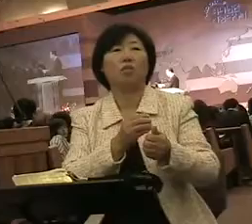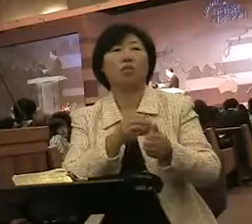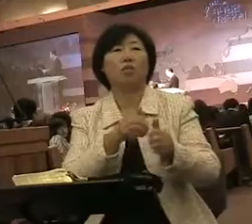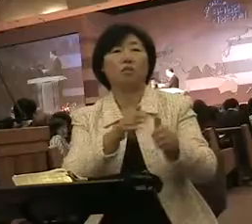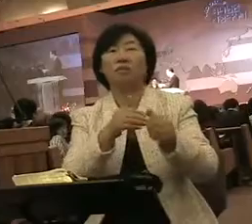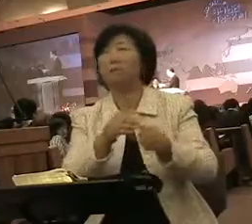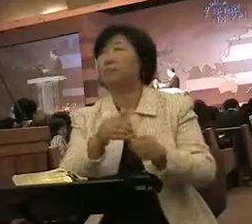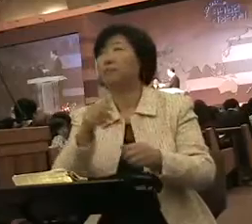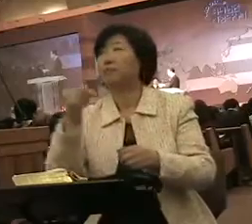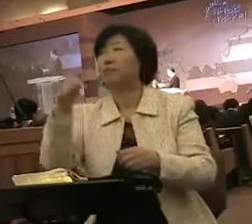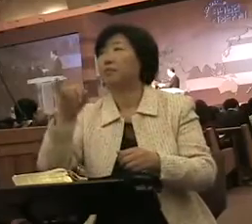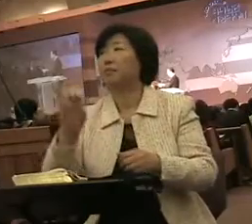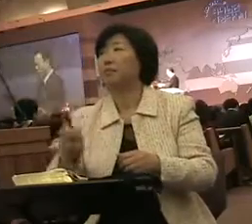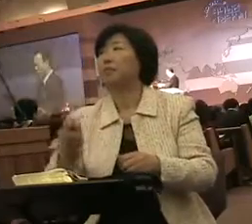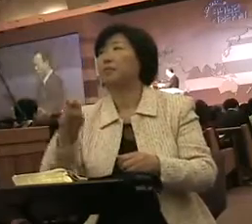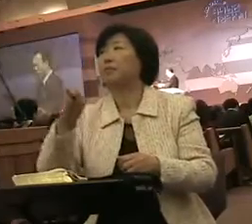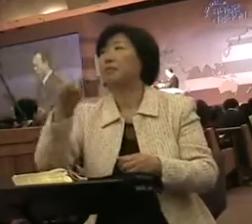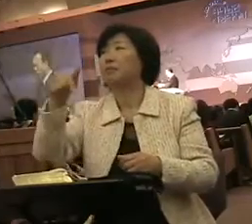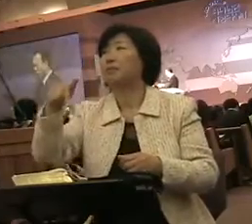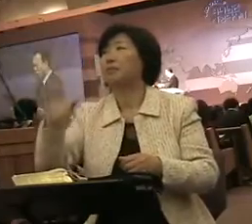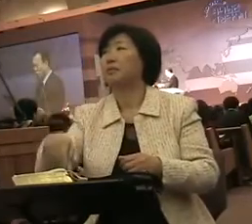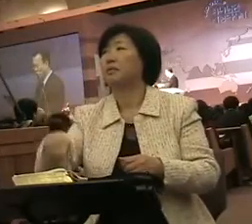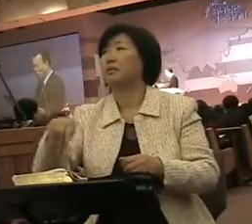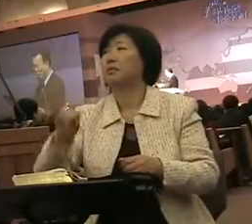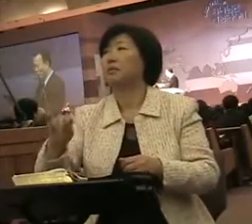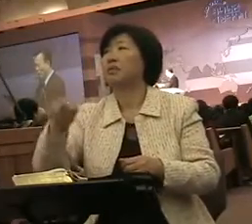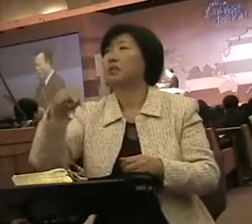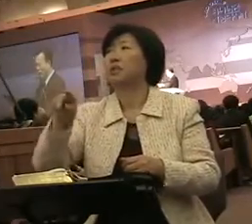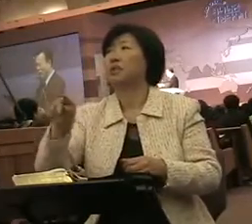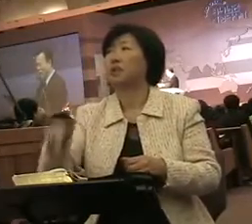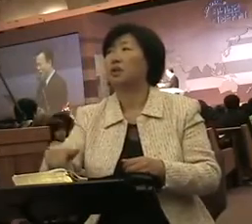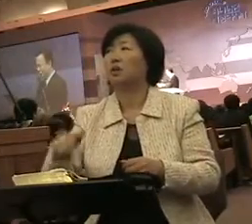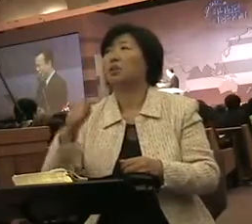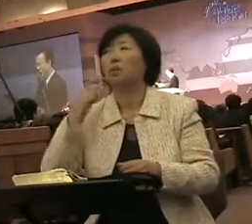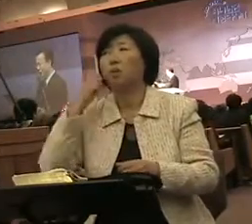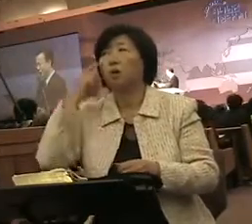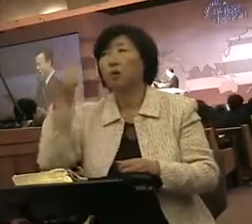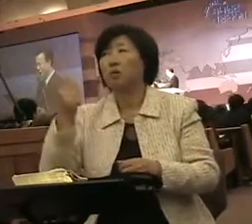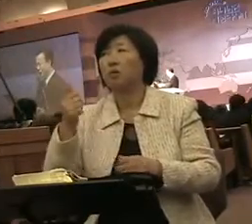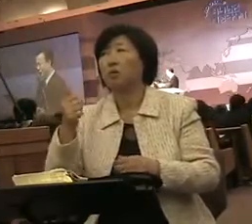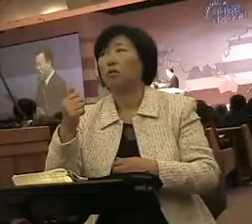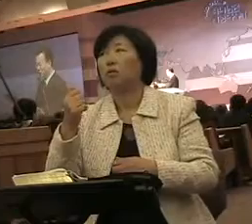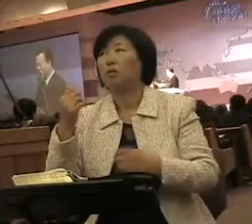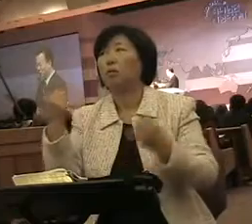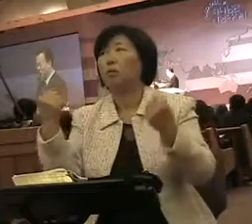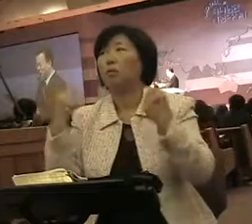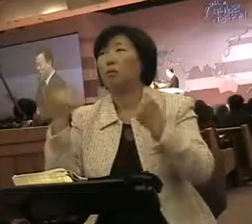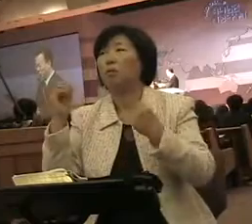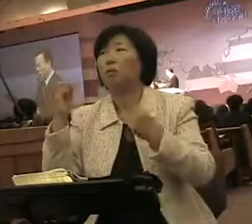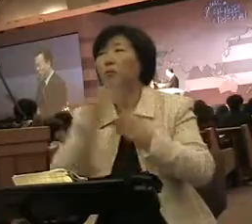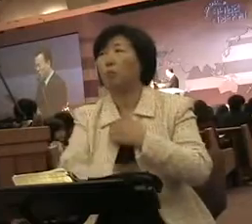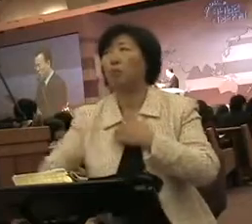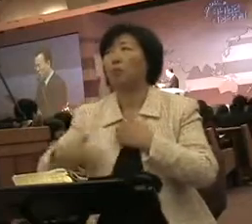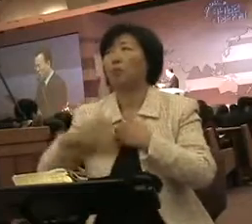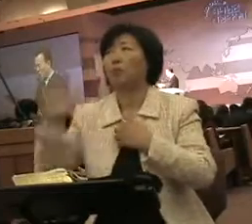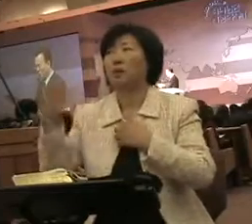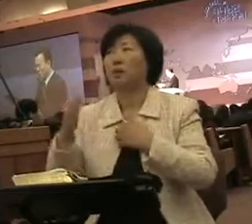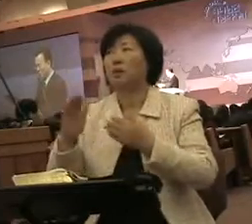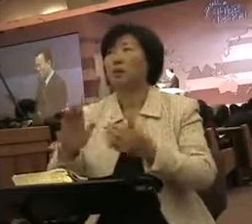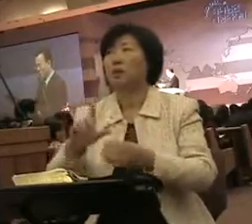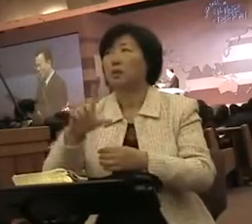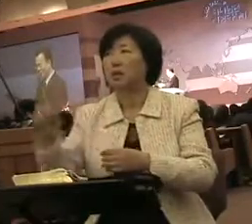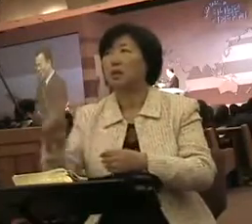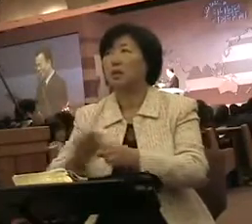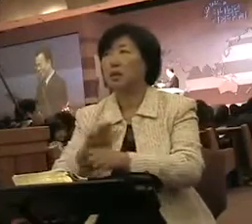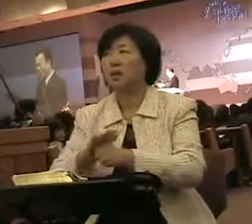파송패 김기선 목사님, 지난 9년 동안 주님의 몸 대신 남가주 사랑의 교회를 충성스럽게